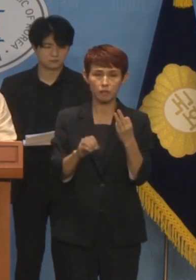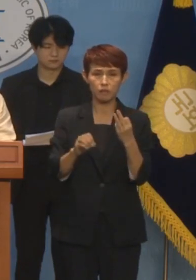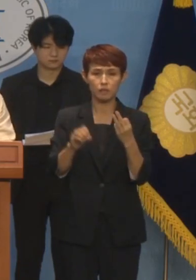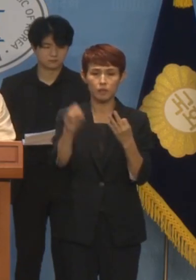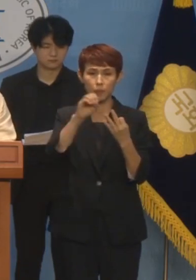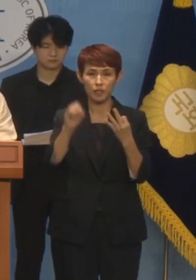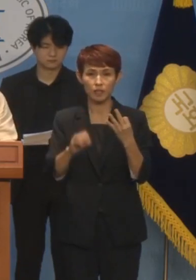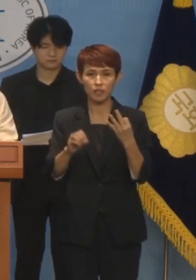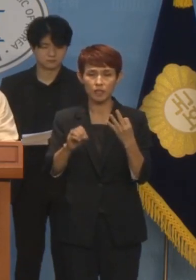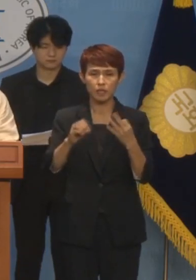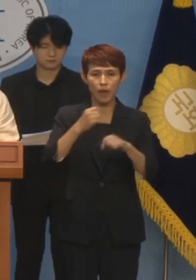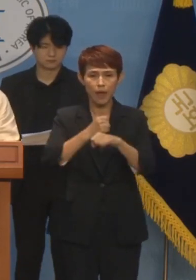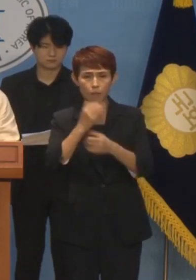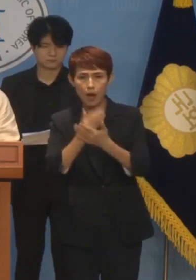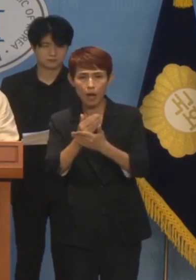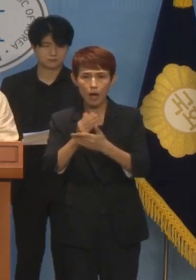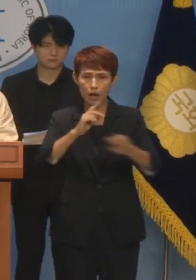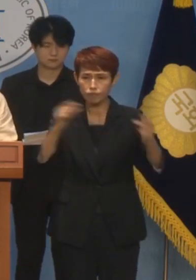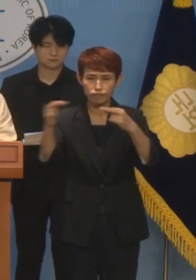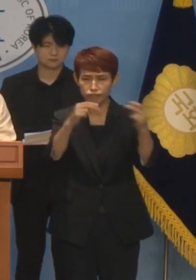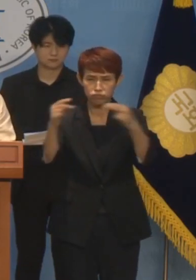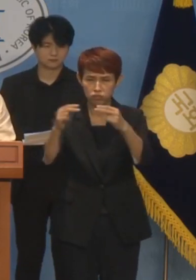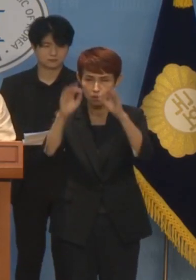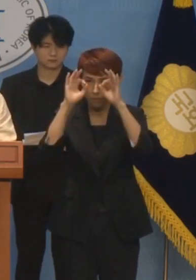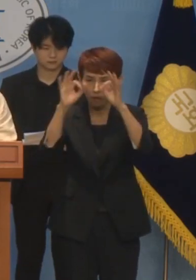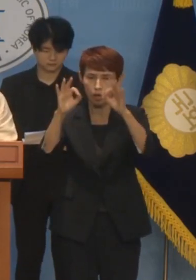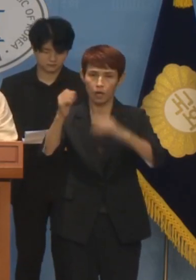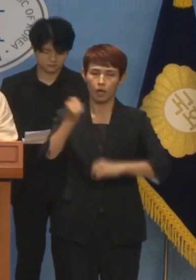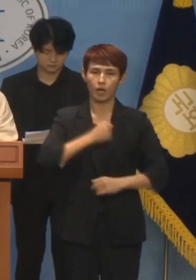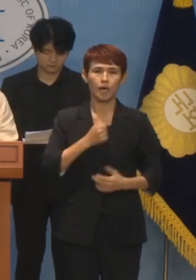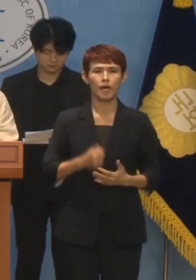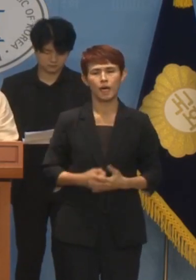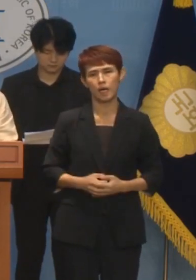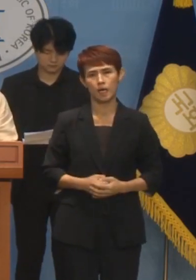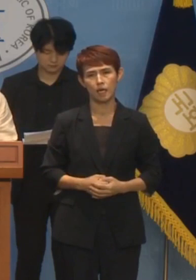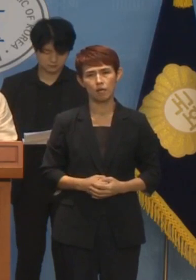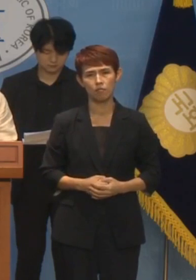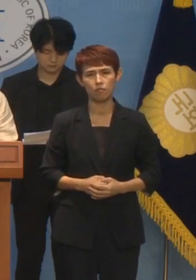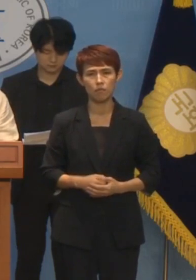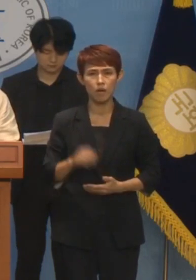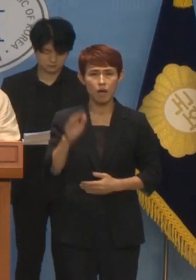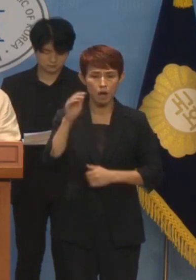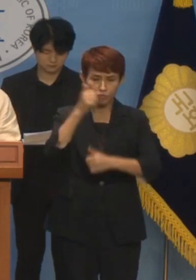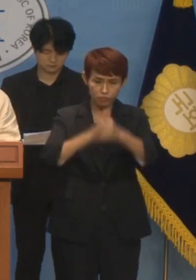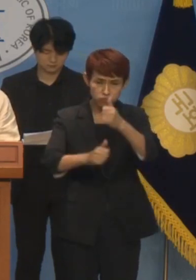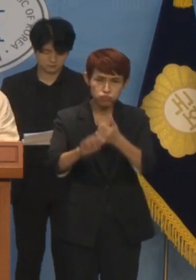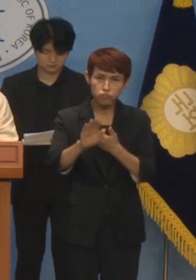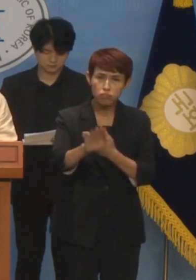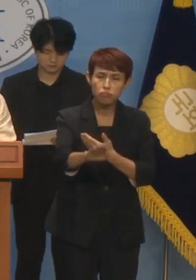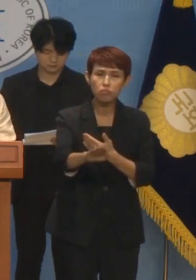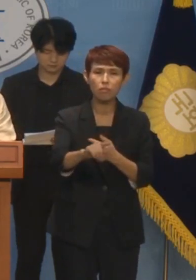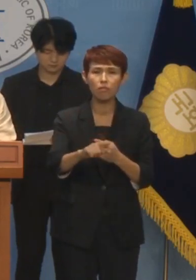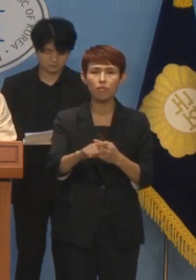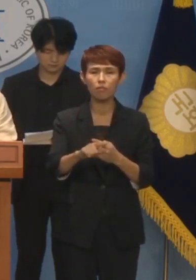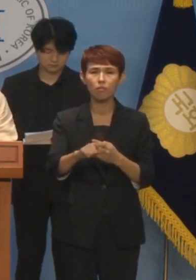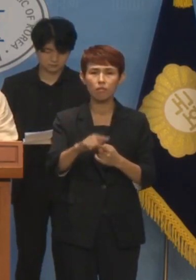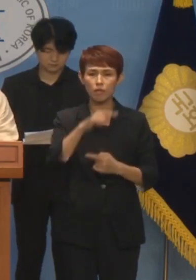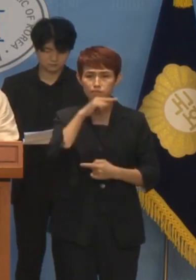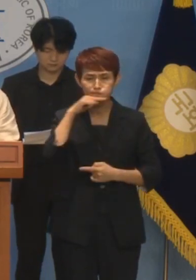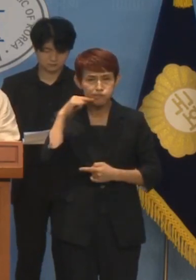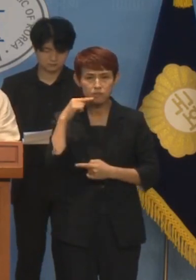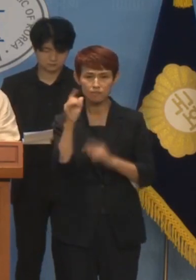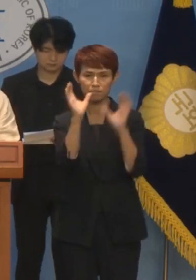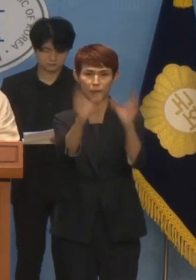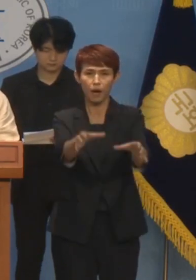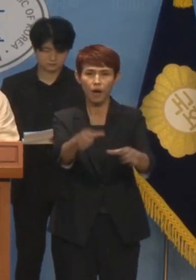14%를 가지고 실랑이 하는 모습을 보면 개탄스럽기만 합니다. 왜 미래 세대의 그 말도 안 되는 누적 적자를